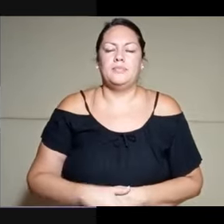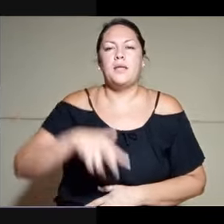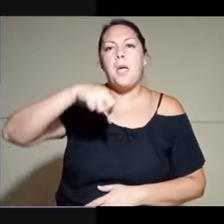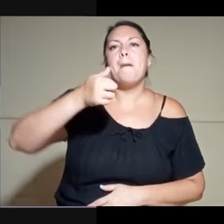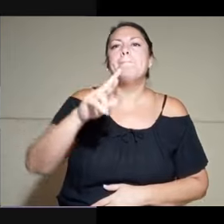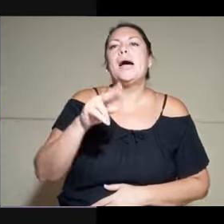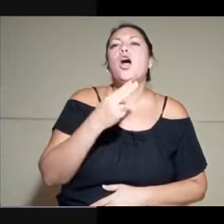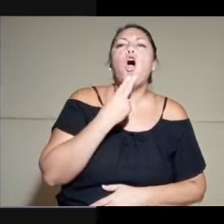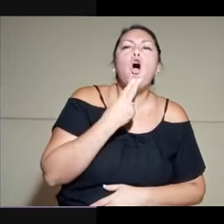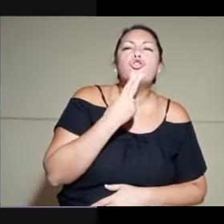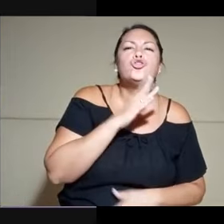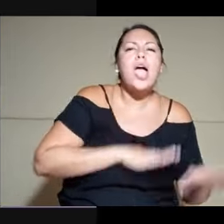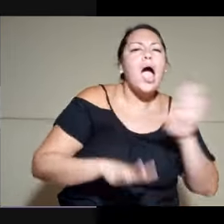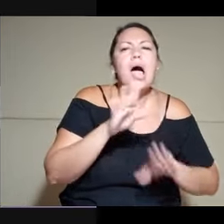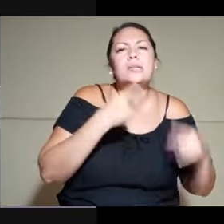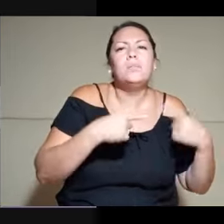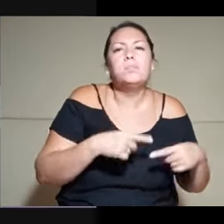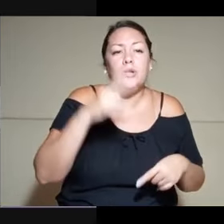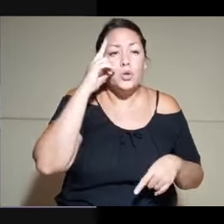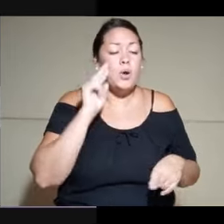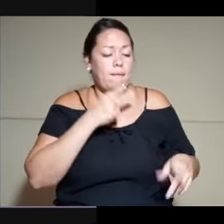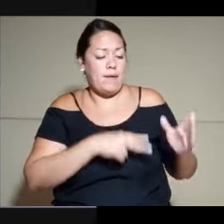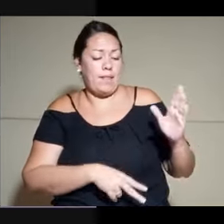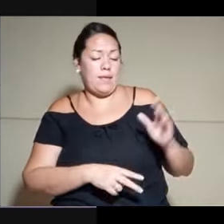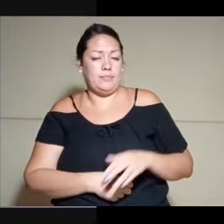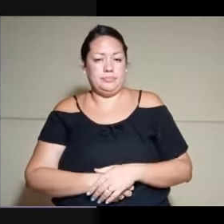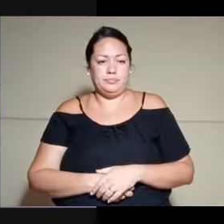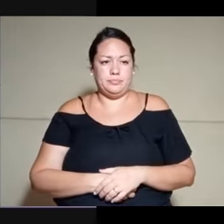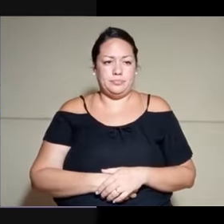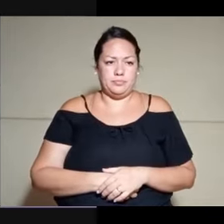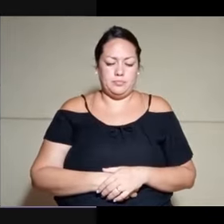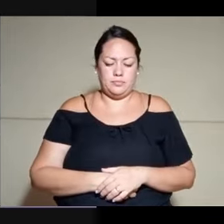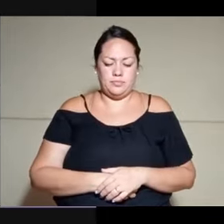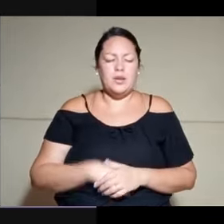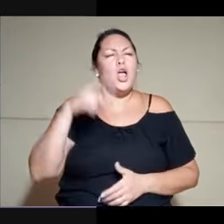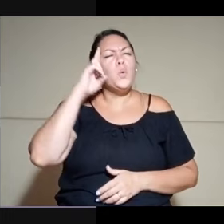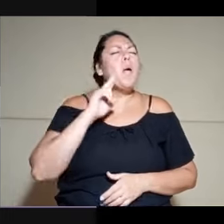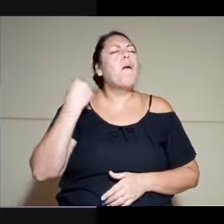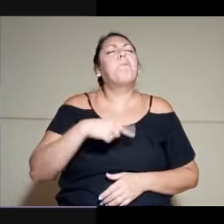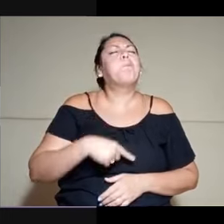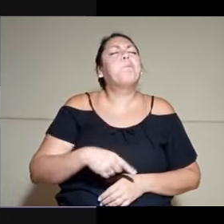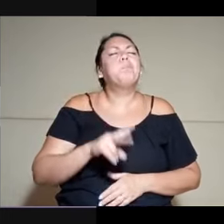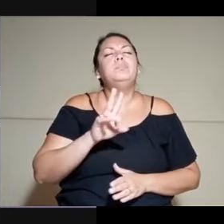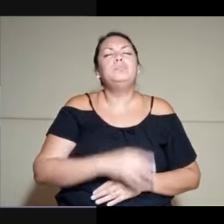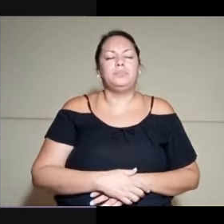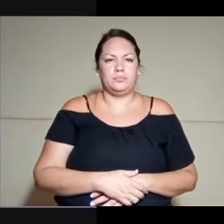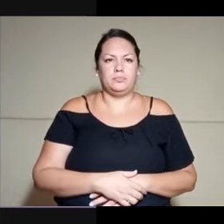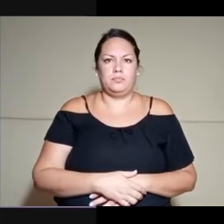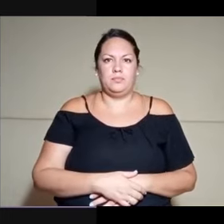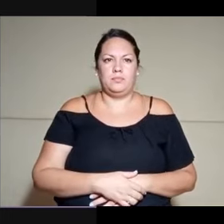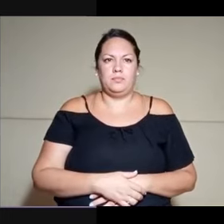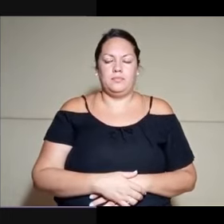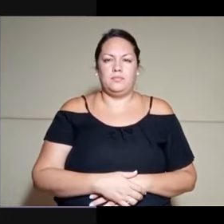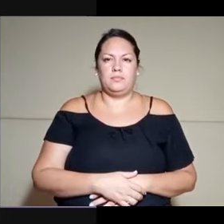Bueno, Le entonces juro. está mal. Ah, está mal entonces está mal en Claro, el ¿qué hace el trabajo par también. craneal 11? Y a ver, voy a leer el 9.